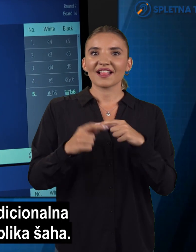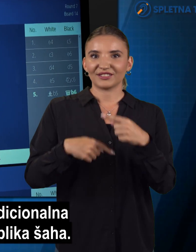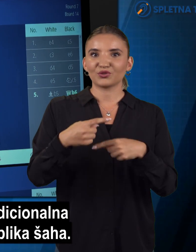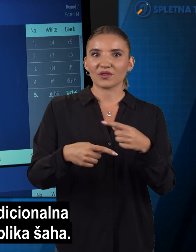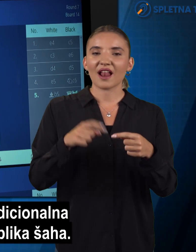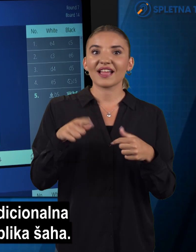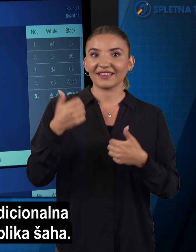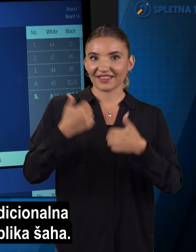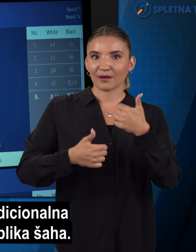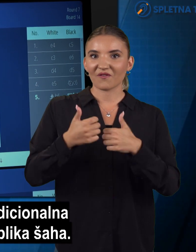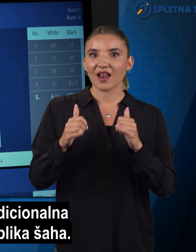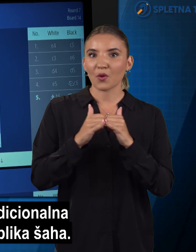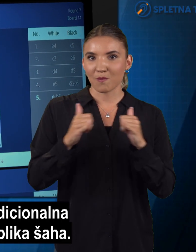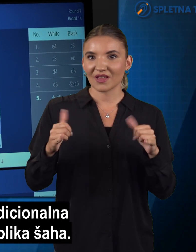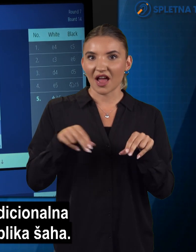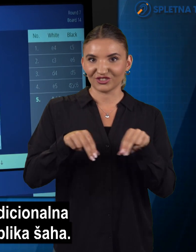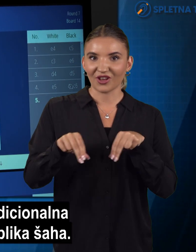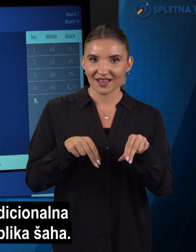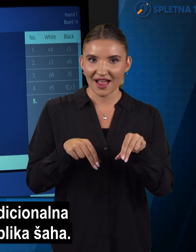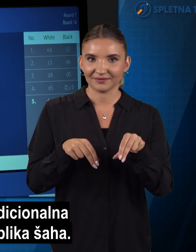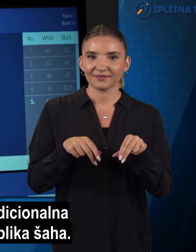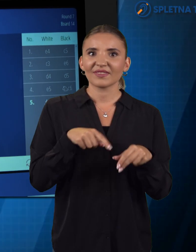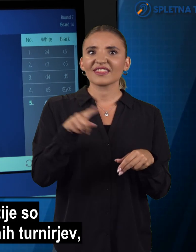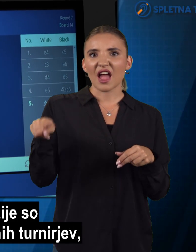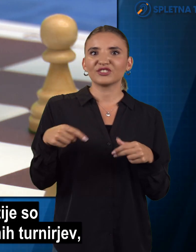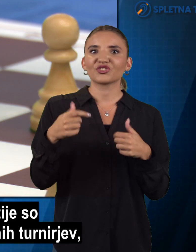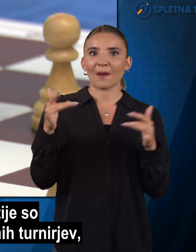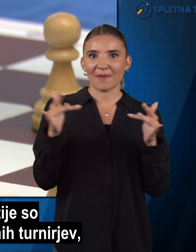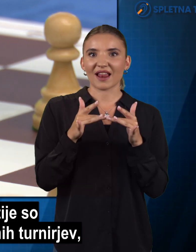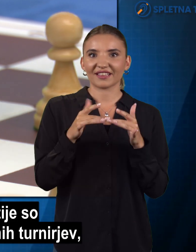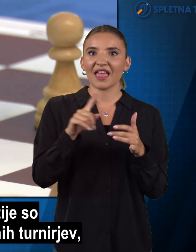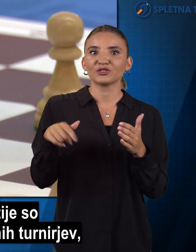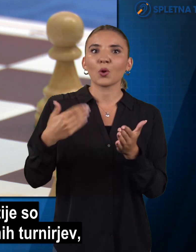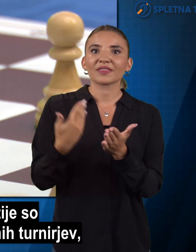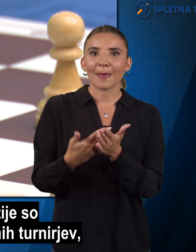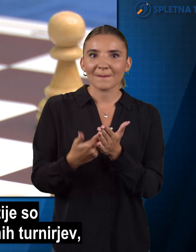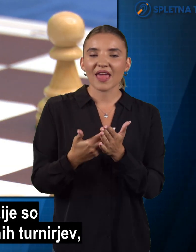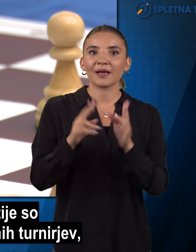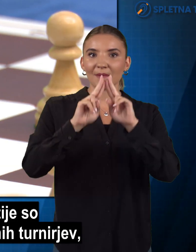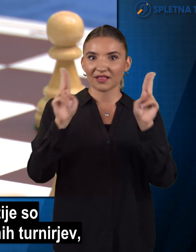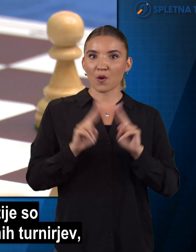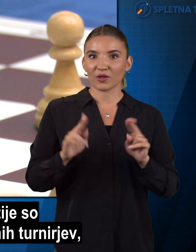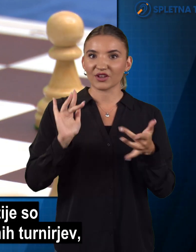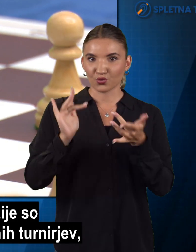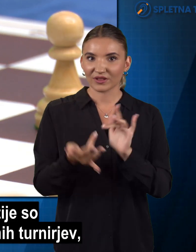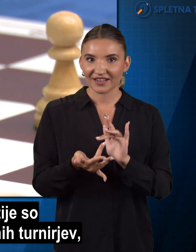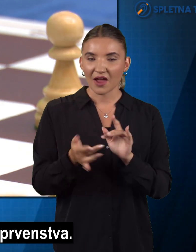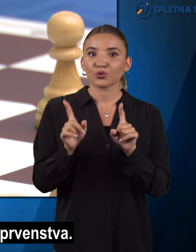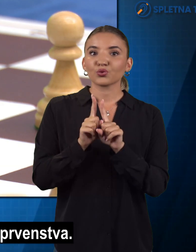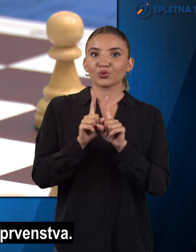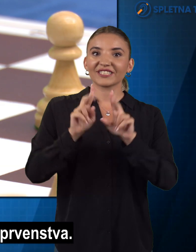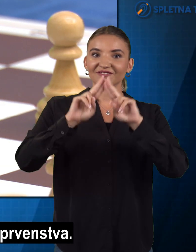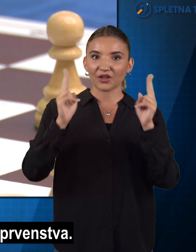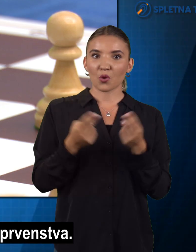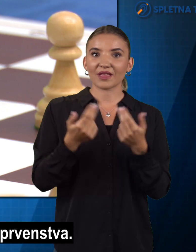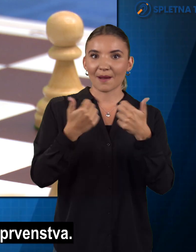To je najbolj tradicionalna in tekmovalna oblika šaha. Takšne partije so temelj mednarodnih turnirjev,